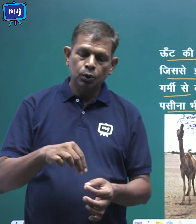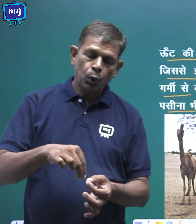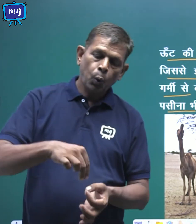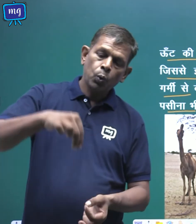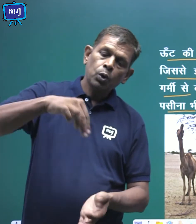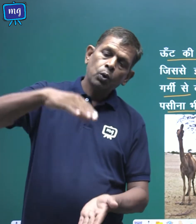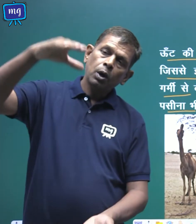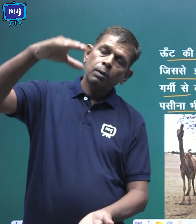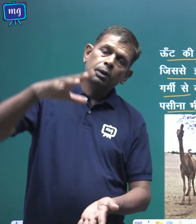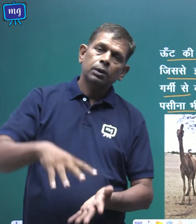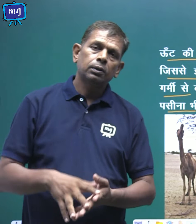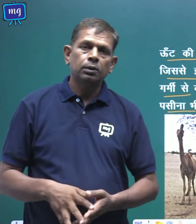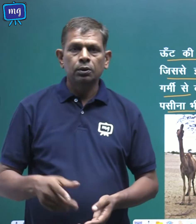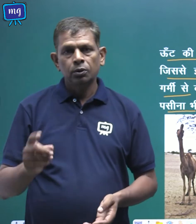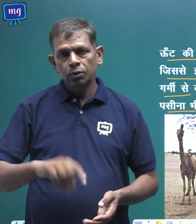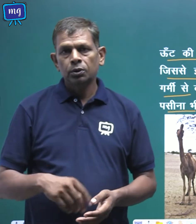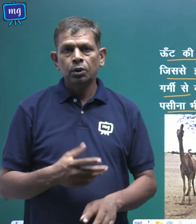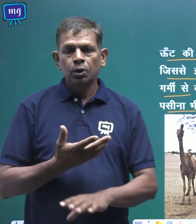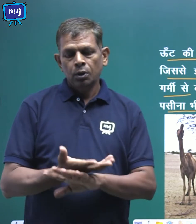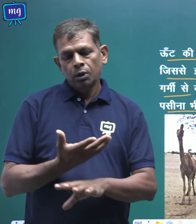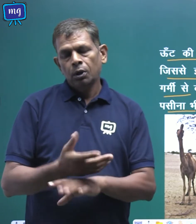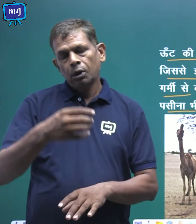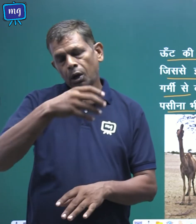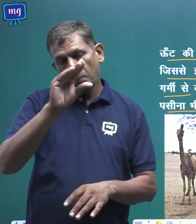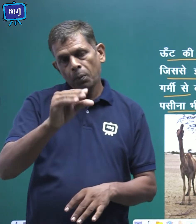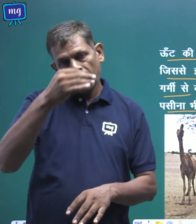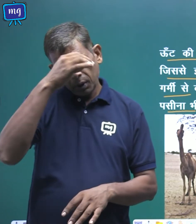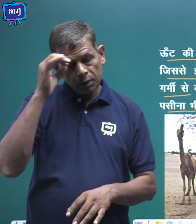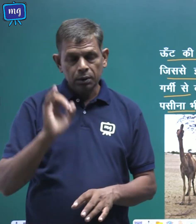रखती हैं, तो इससे उसे कम गर्मी लगती है।